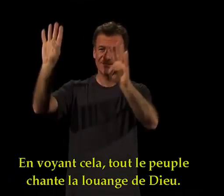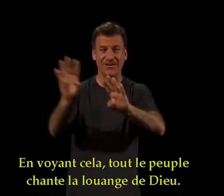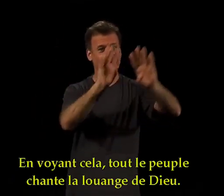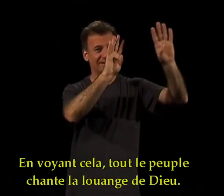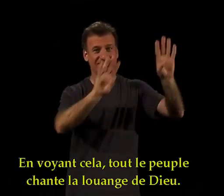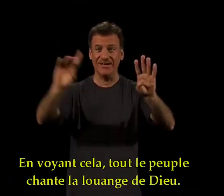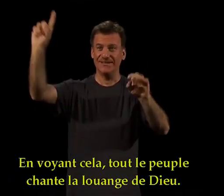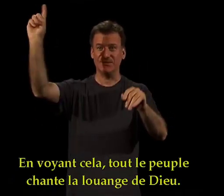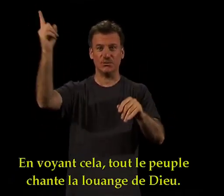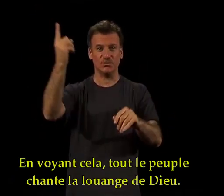chante la louange de Dieu.